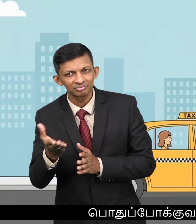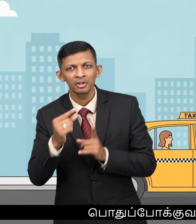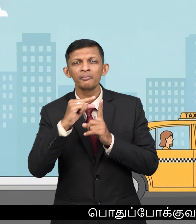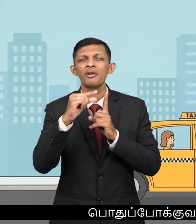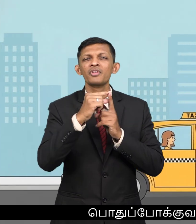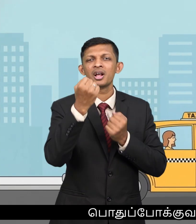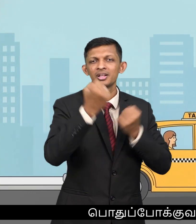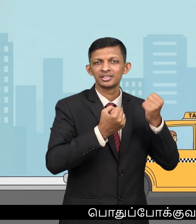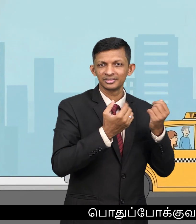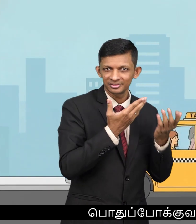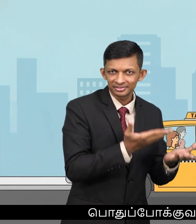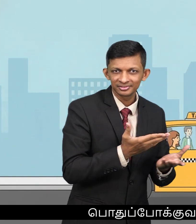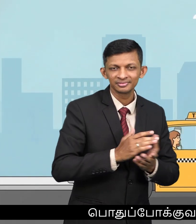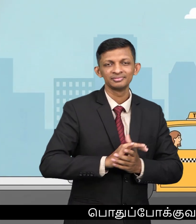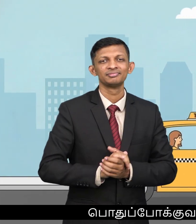போக்குவரத்தை பயன்படுத்துங்கள்.